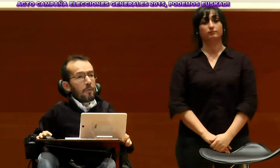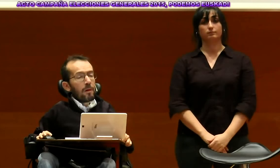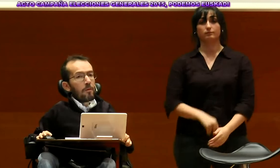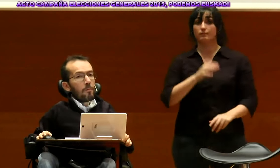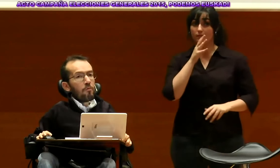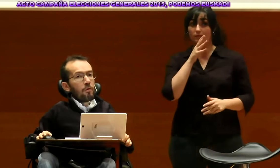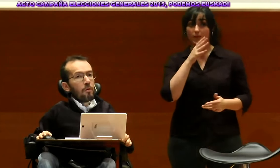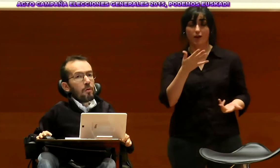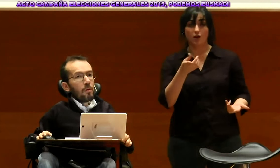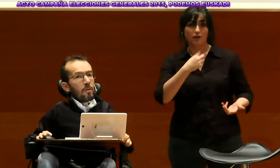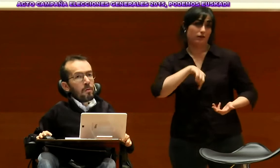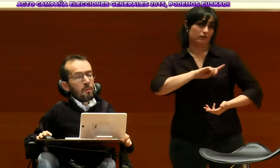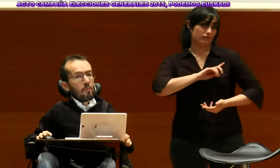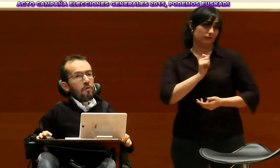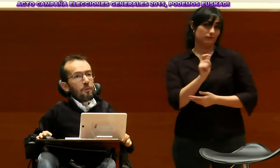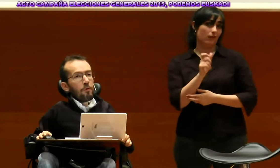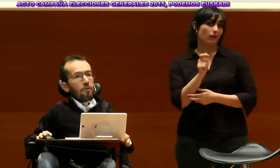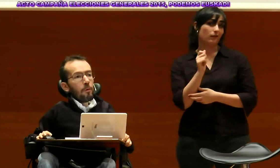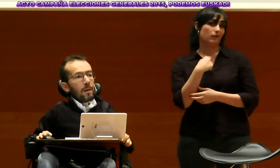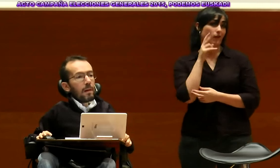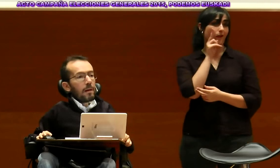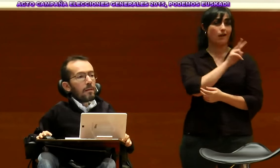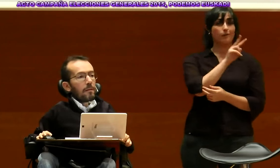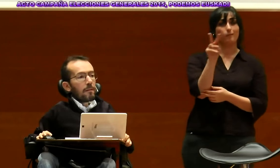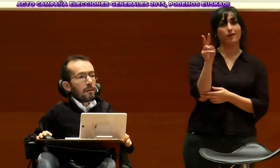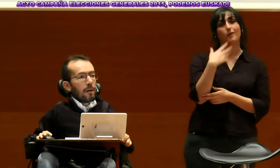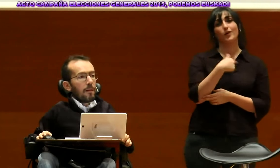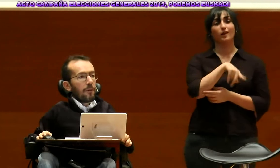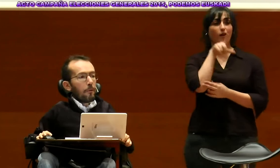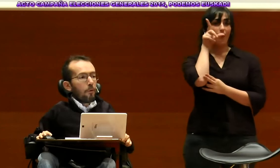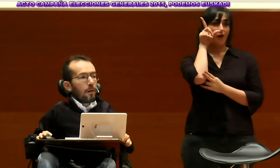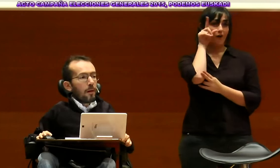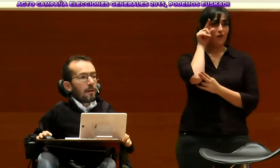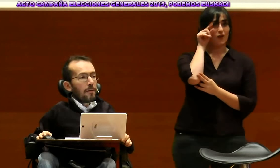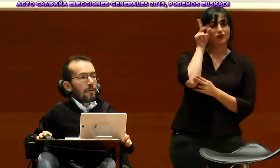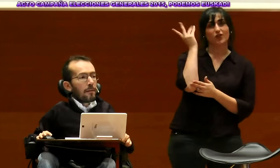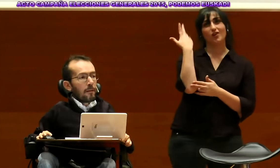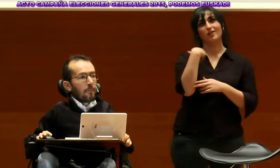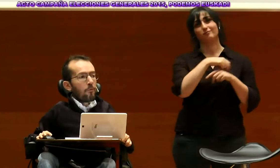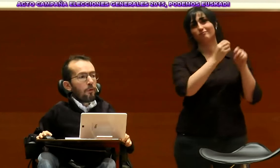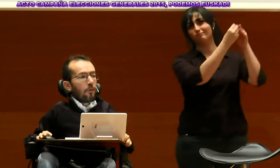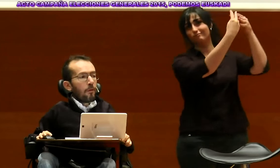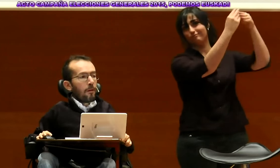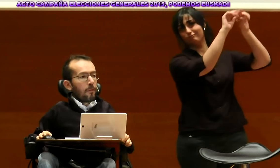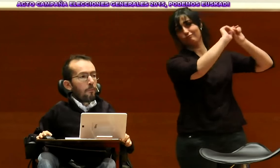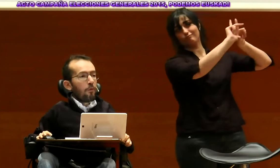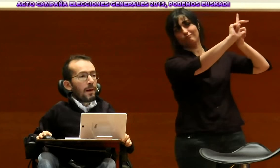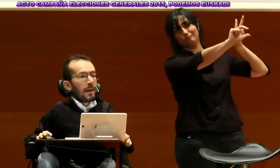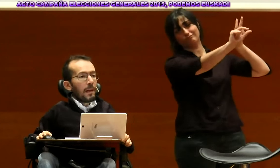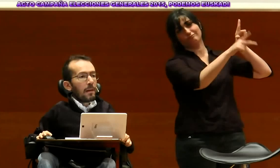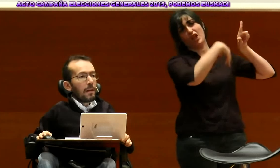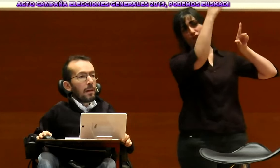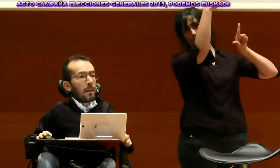Ahora estamos viendo mucho Photoshop en las farolas,